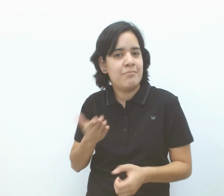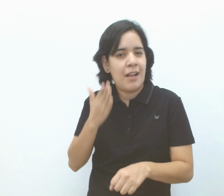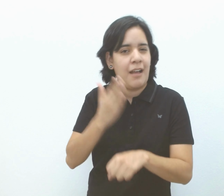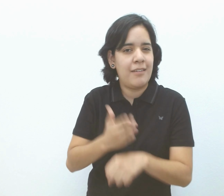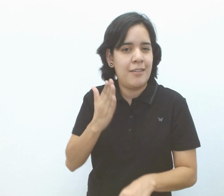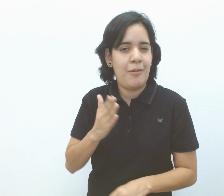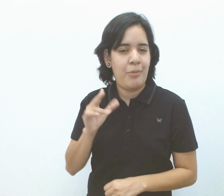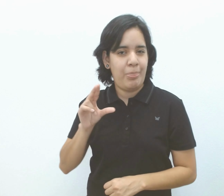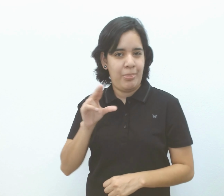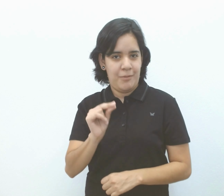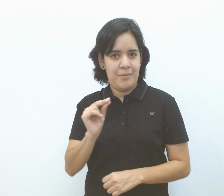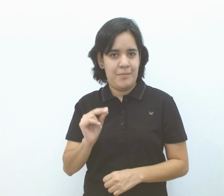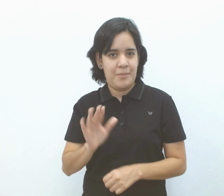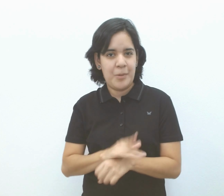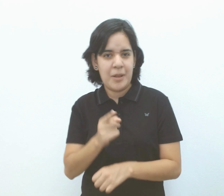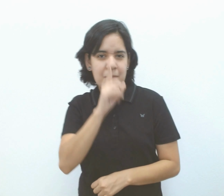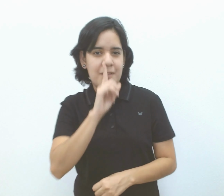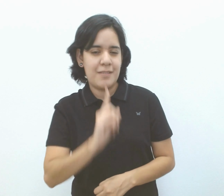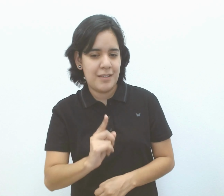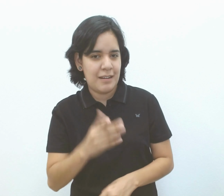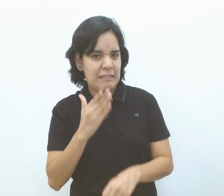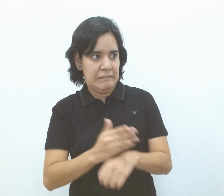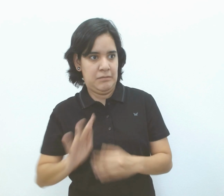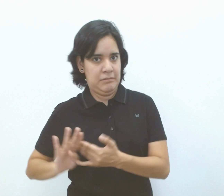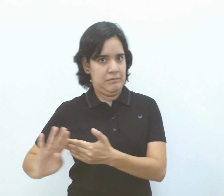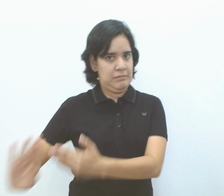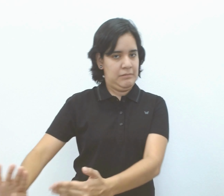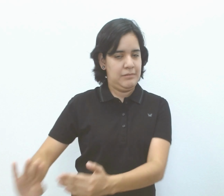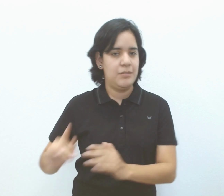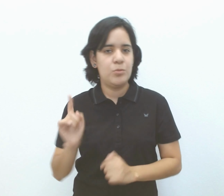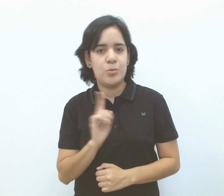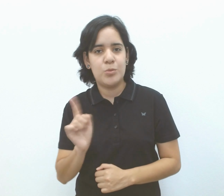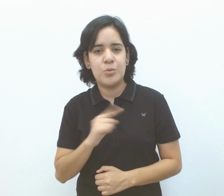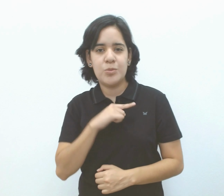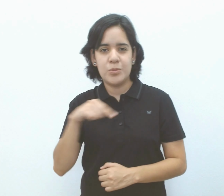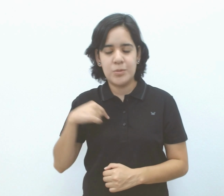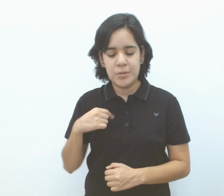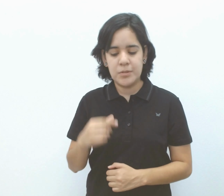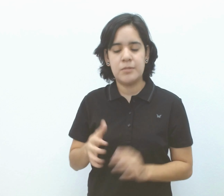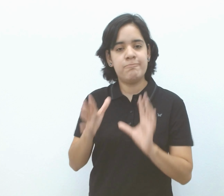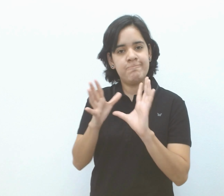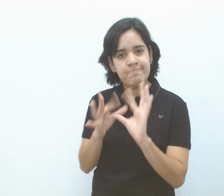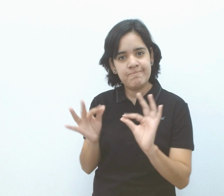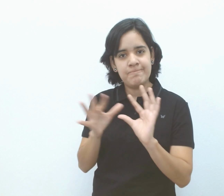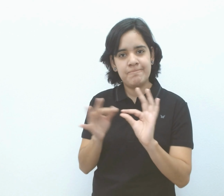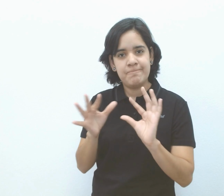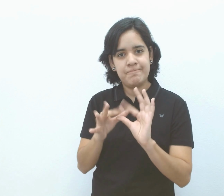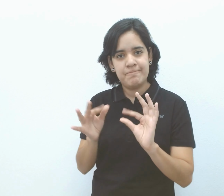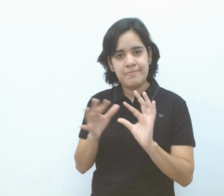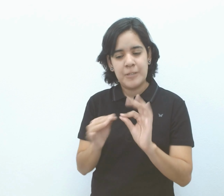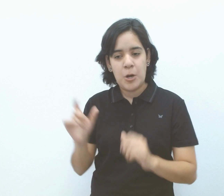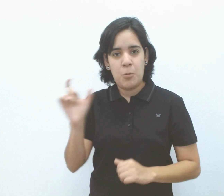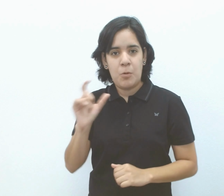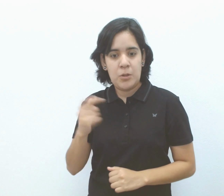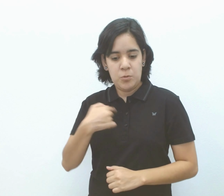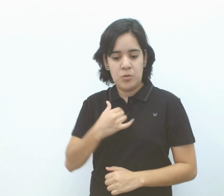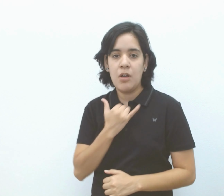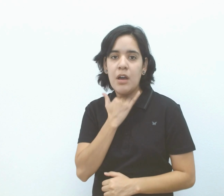más bien a la tarea de cómo le enseñamos, le damos esta creencia de que las cosas que hacemos de manera incorrecta no son son una